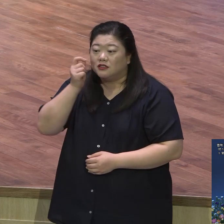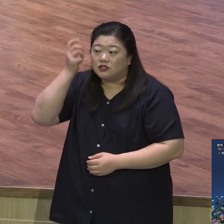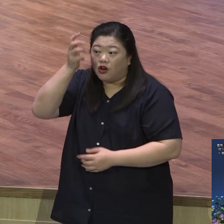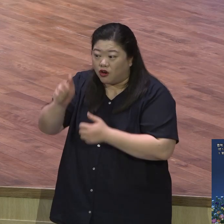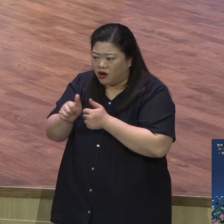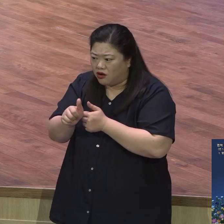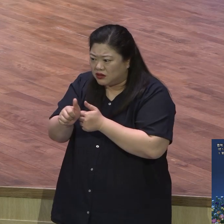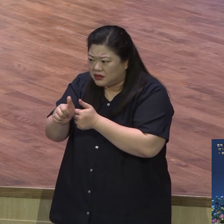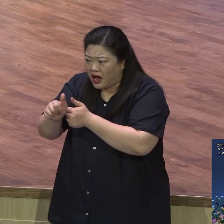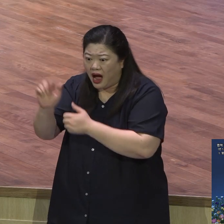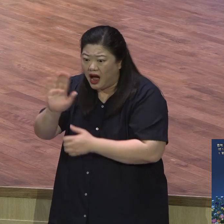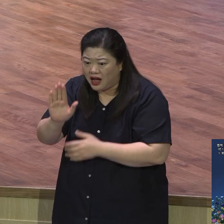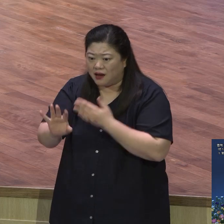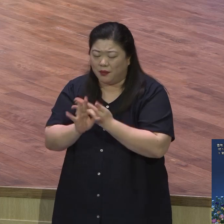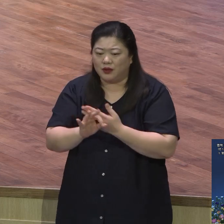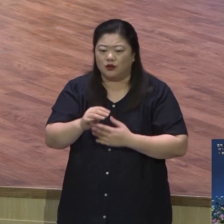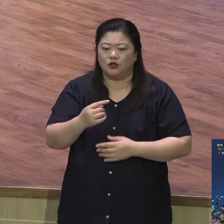돼요 맨날 뒷북 치는 거예요